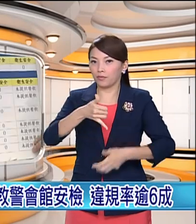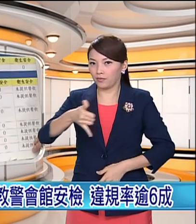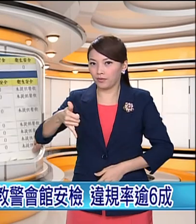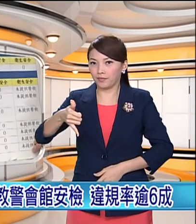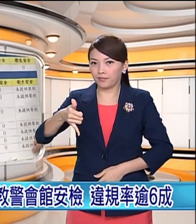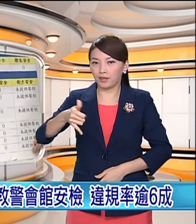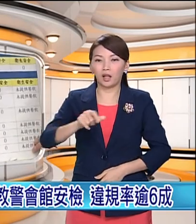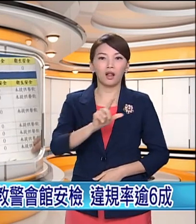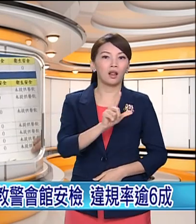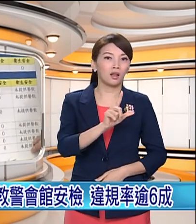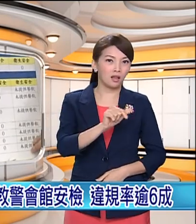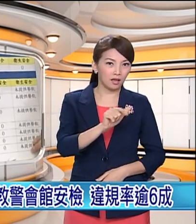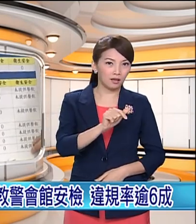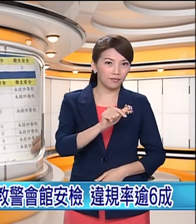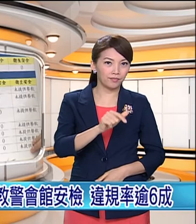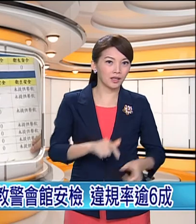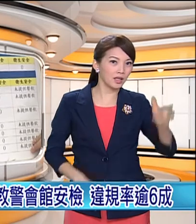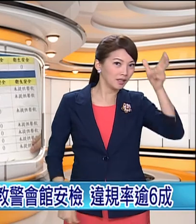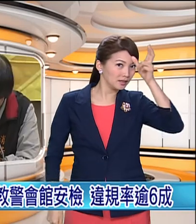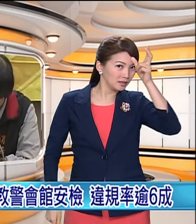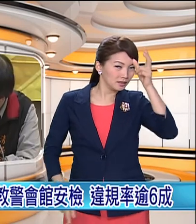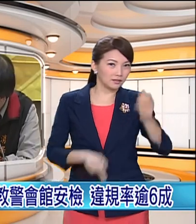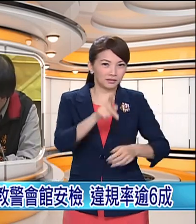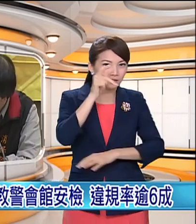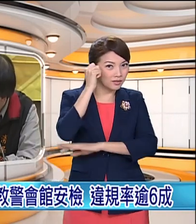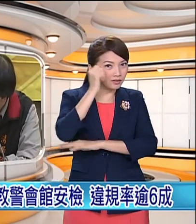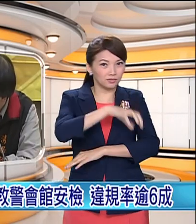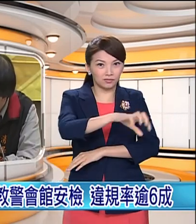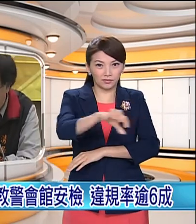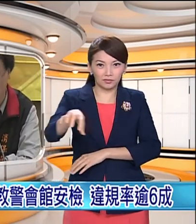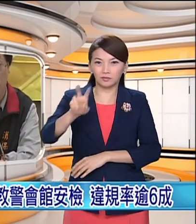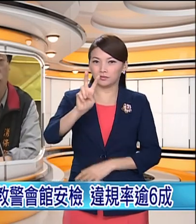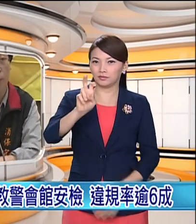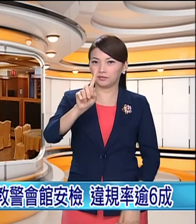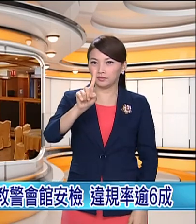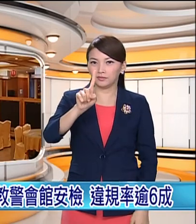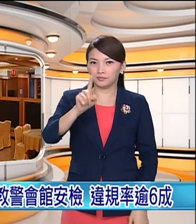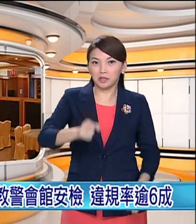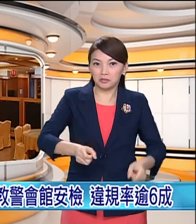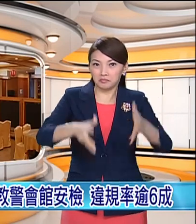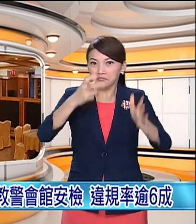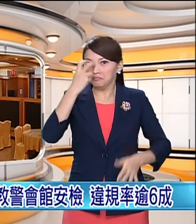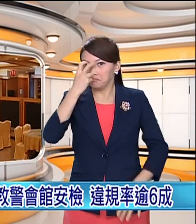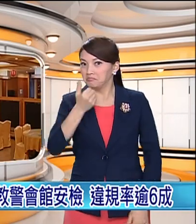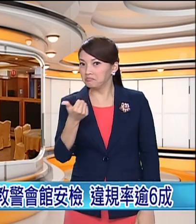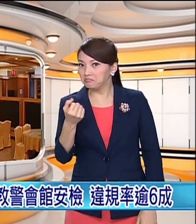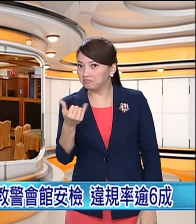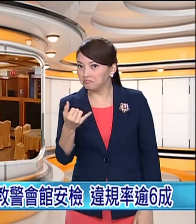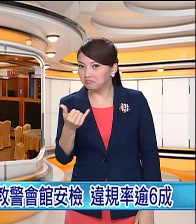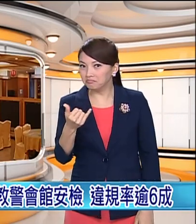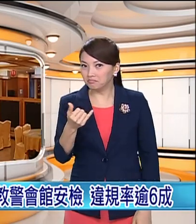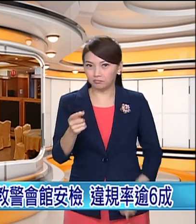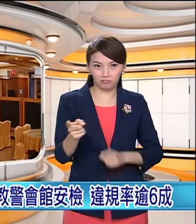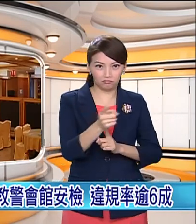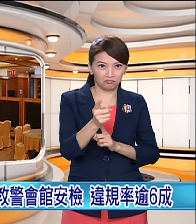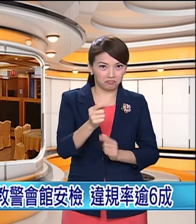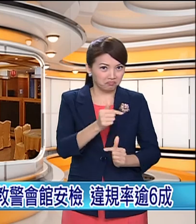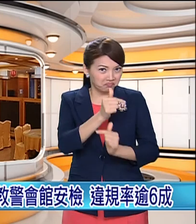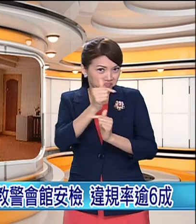的住宿会馆，包括了教师会馆、国军英雄馆等等，针对建管、消防和